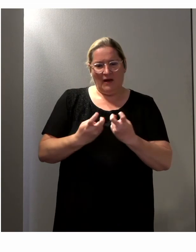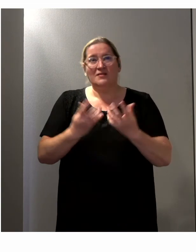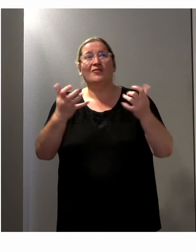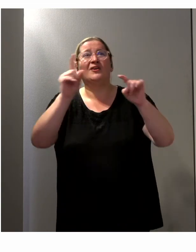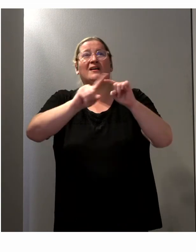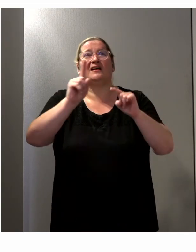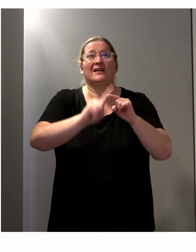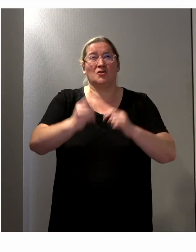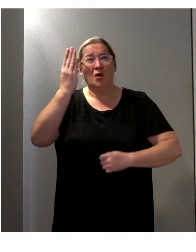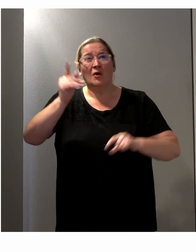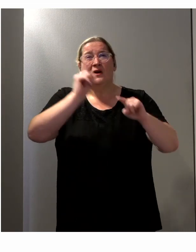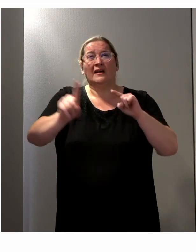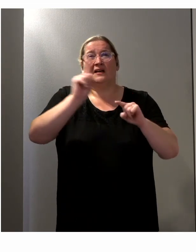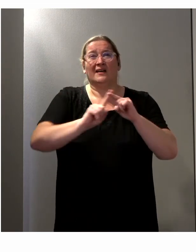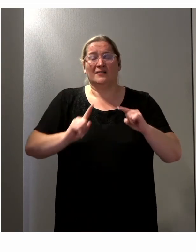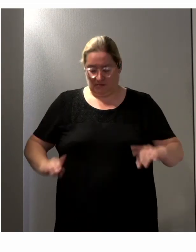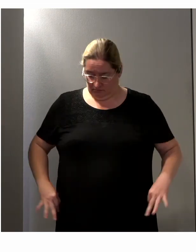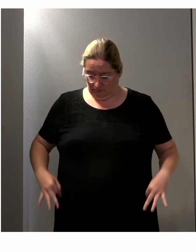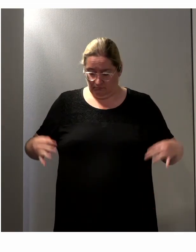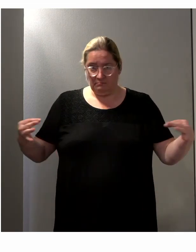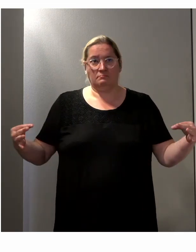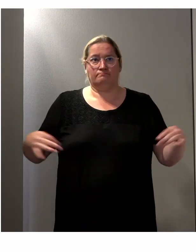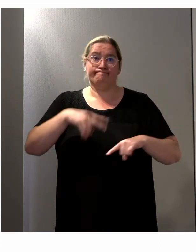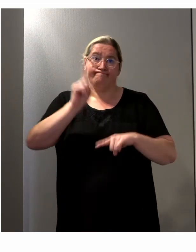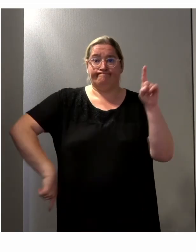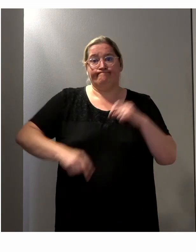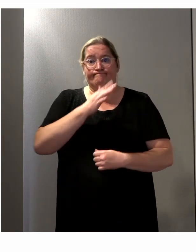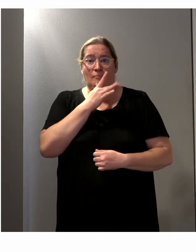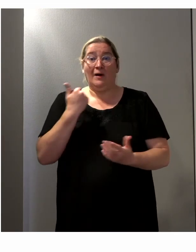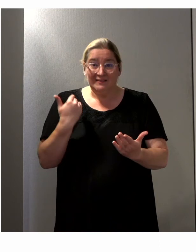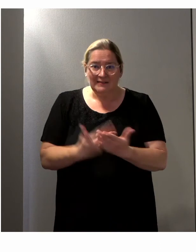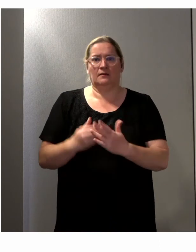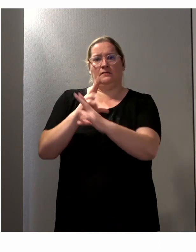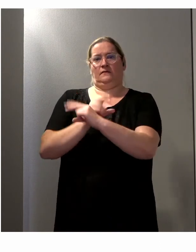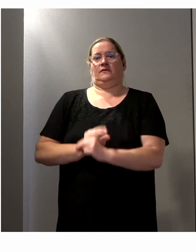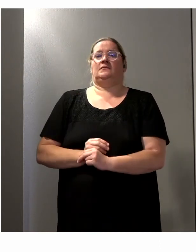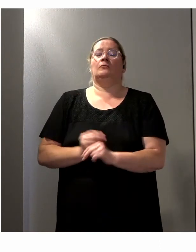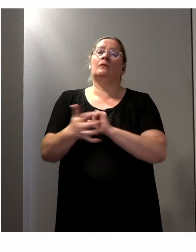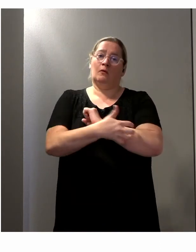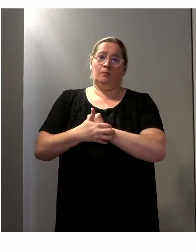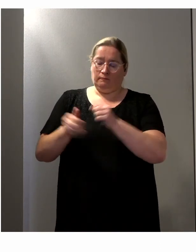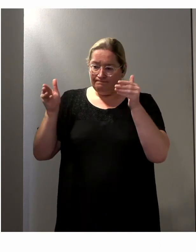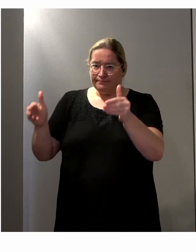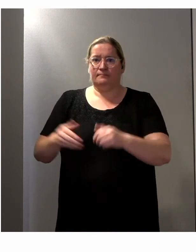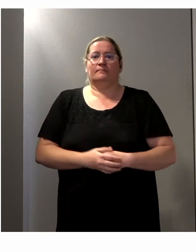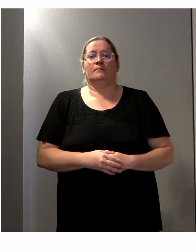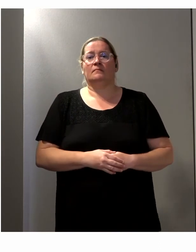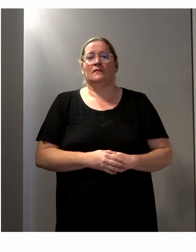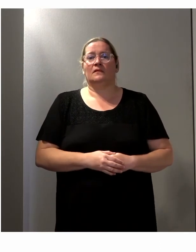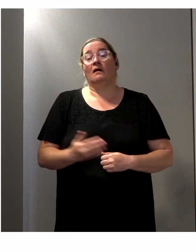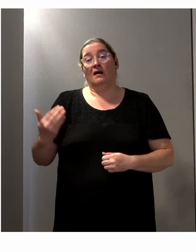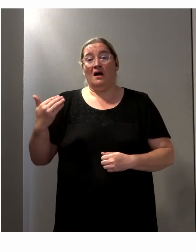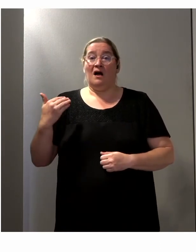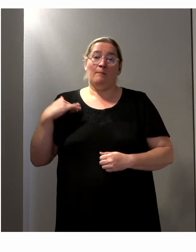financières. Et l'adresse, elle-même a eu une étude très récente sur le sujet, et qui est